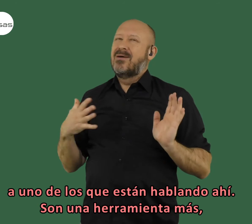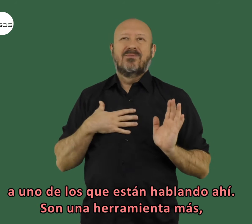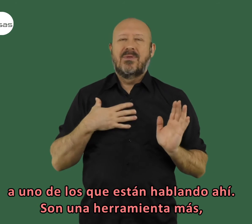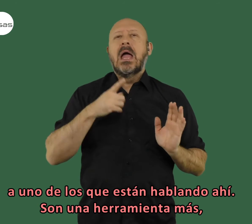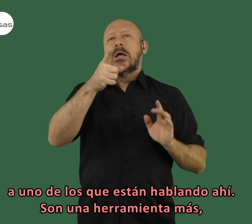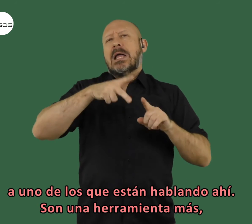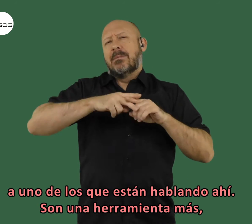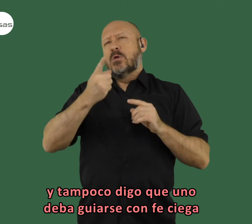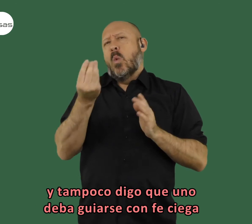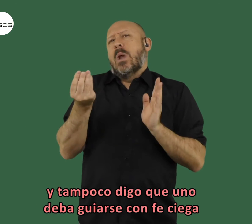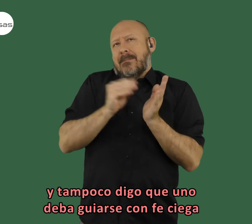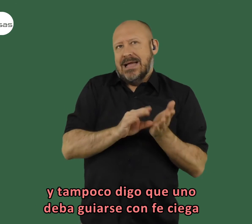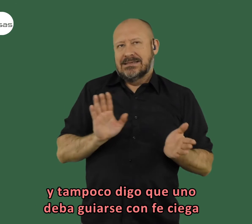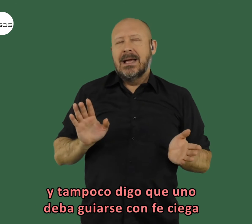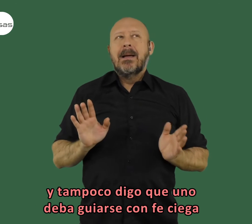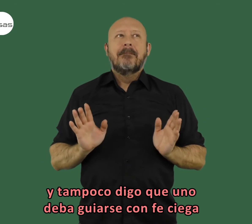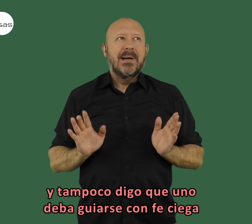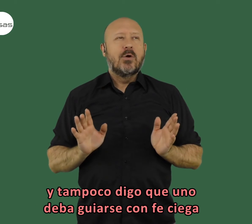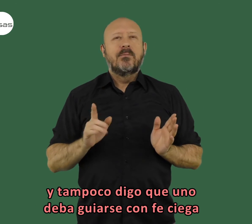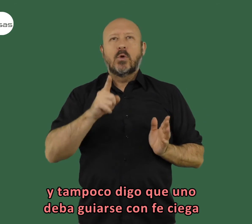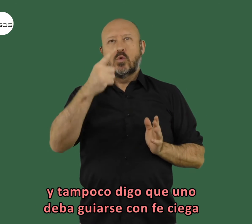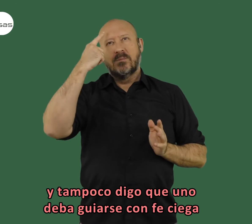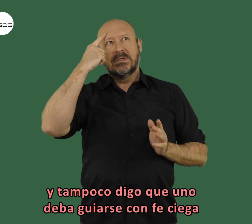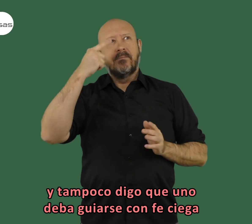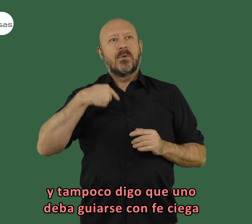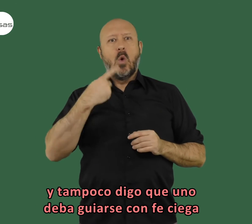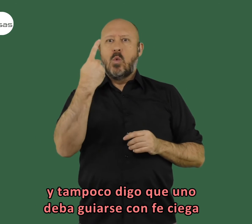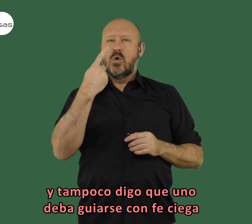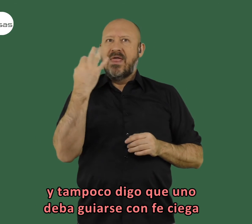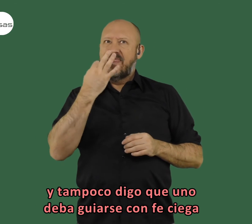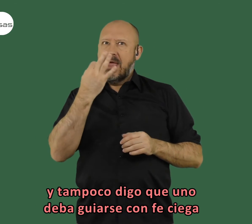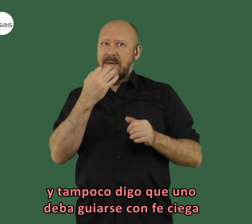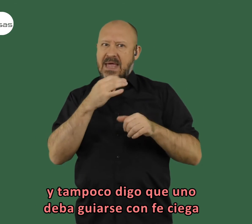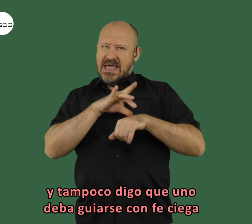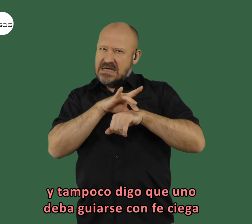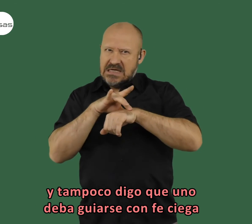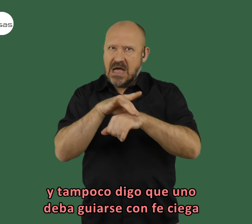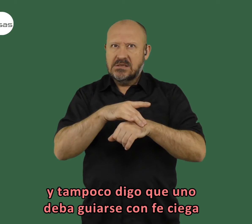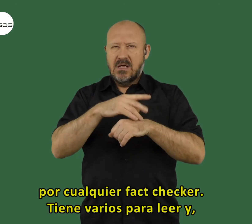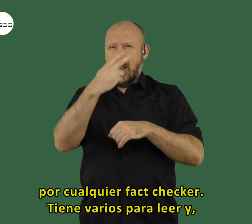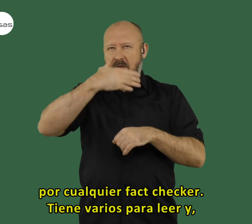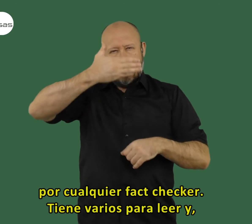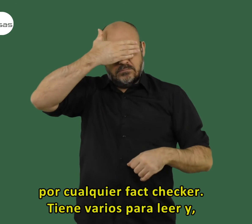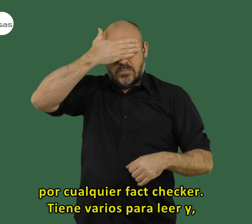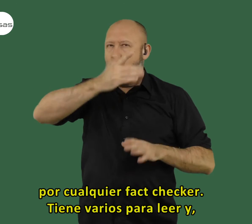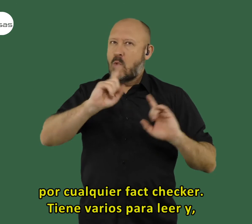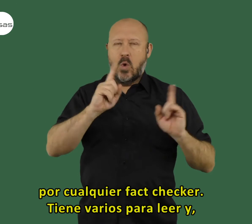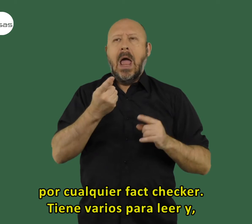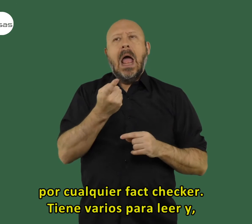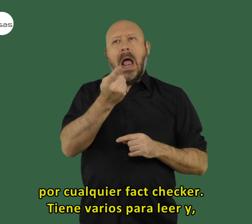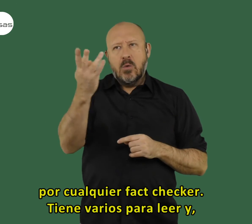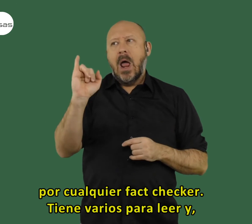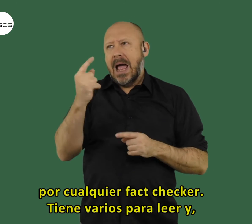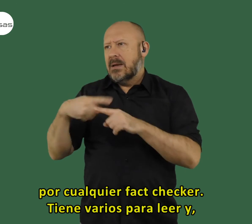ahí. Son una herramienta más y tampoco digo que uno deba guiarse con fe ciega por cualquier